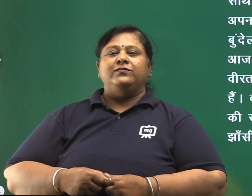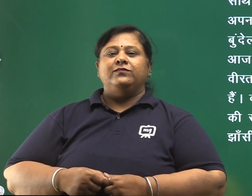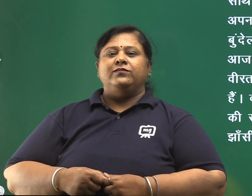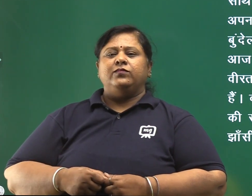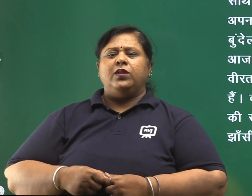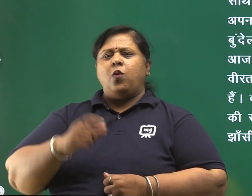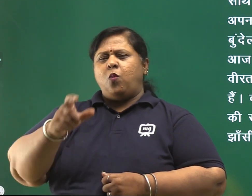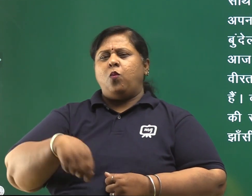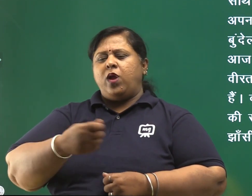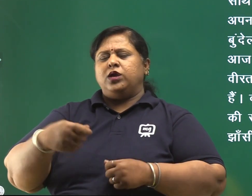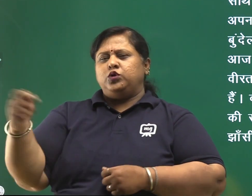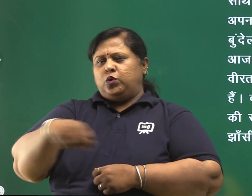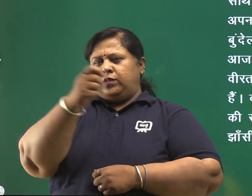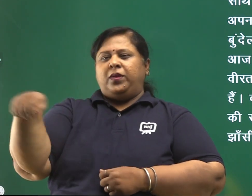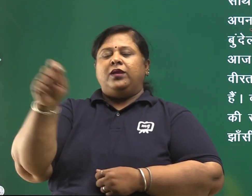हुए युद्ध में